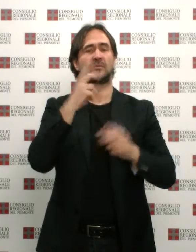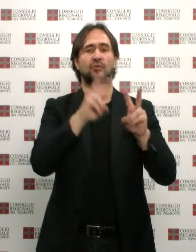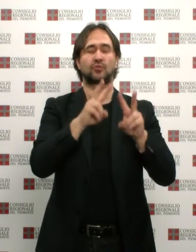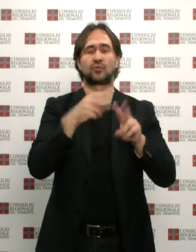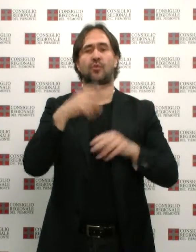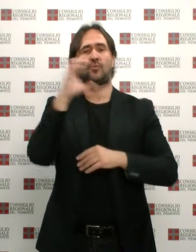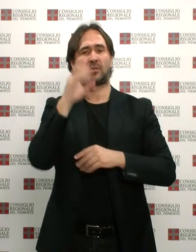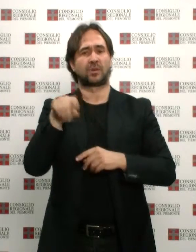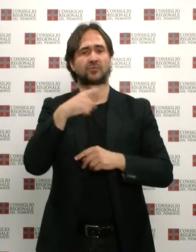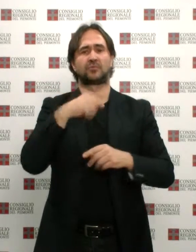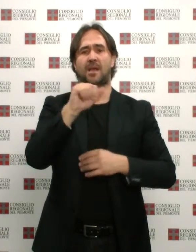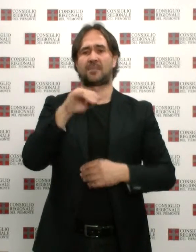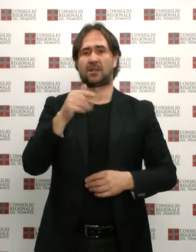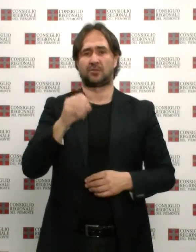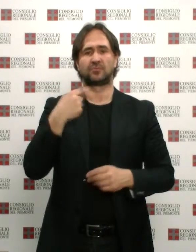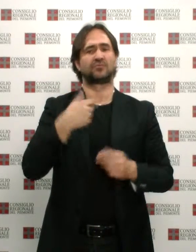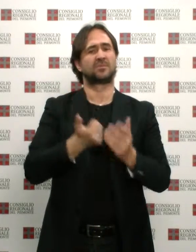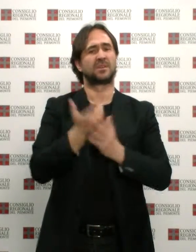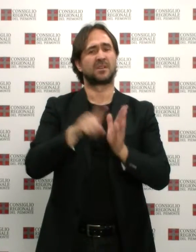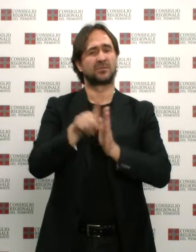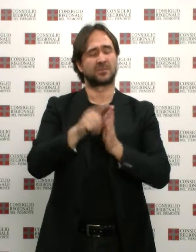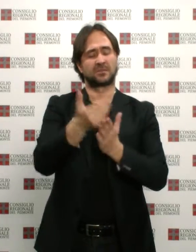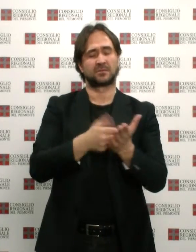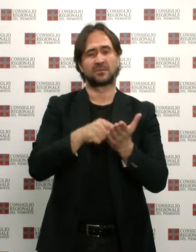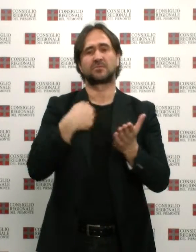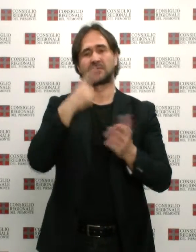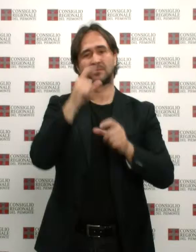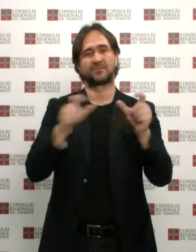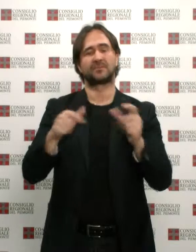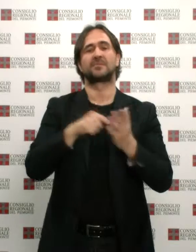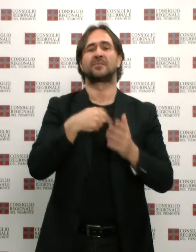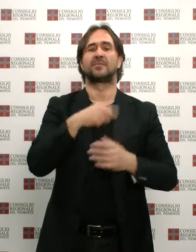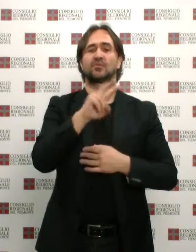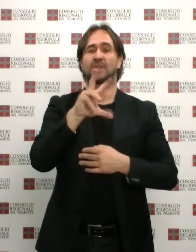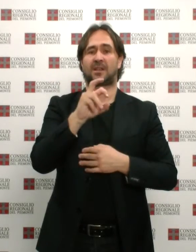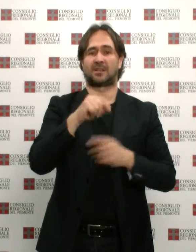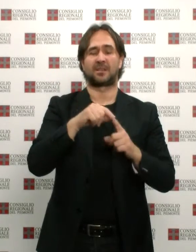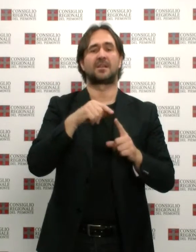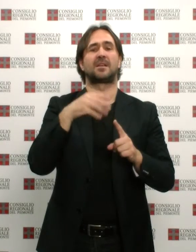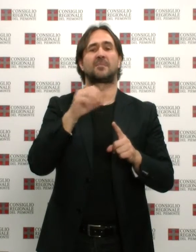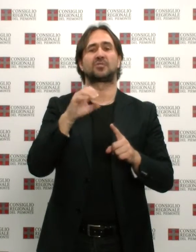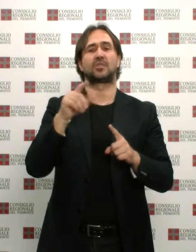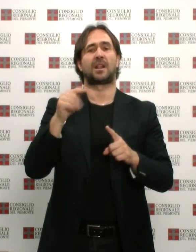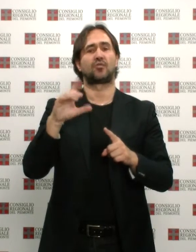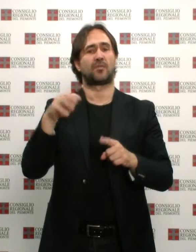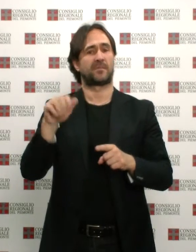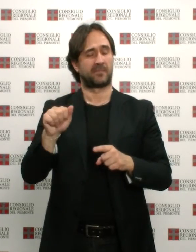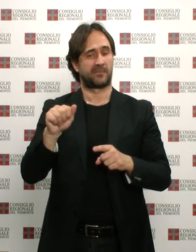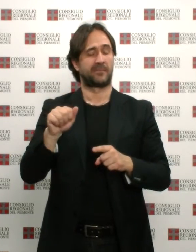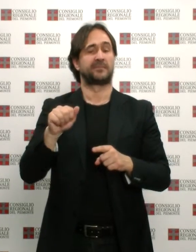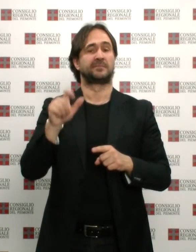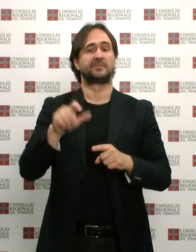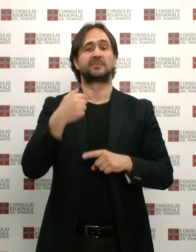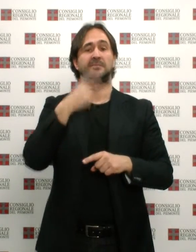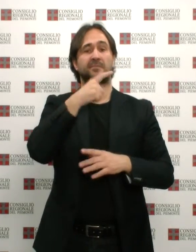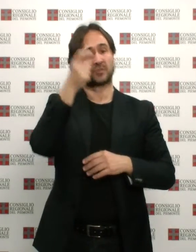amianto. Dai dati forniti sarebbero circa 230 i nuovi casi di mesotelioma all'anno in Piemonte. Con la legge di stabilità il governo ha